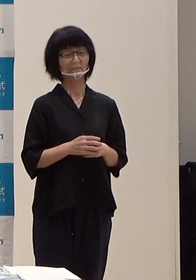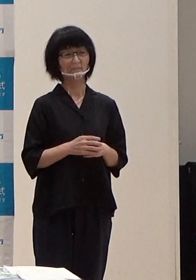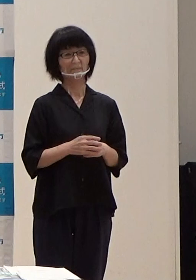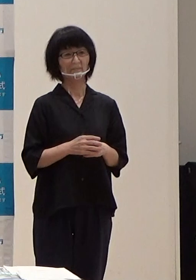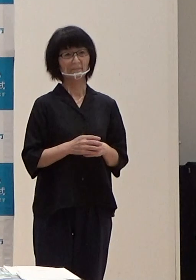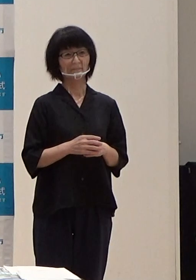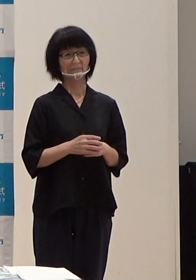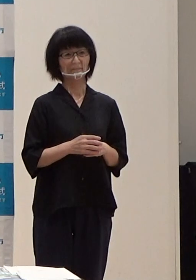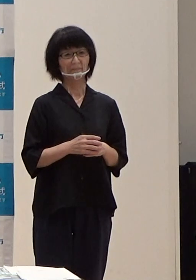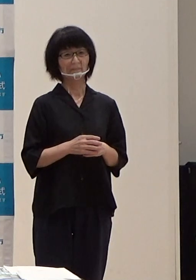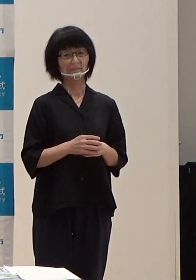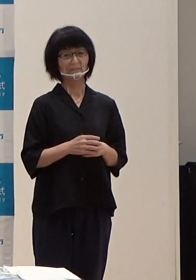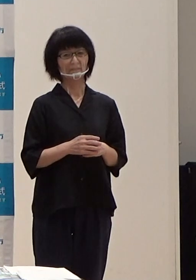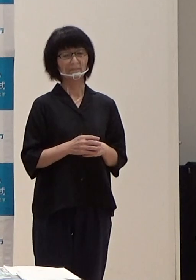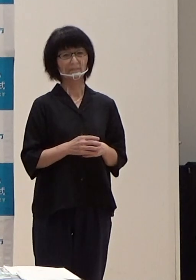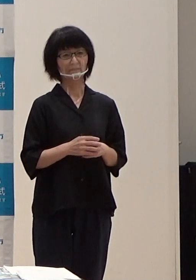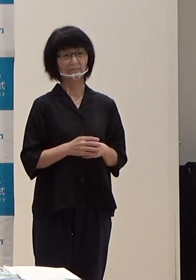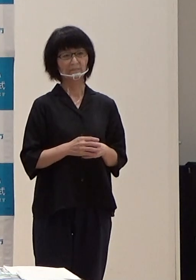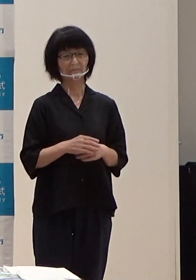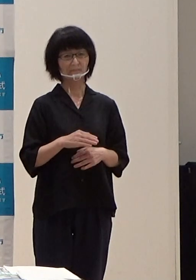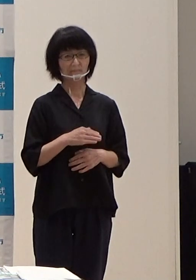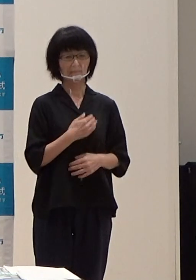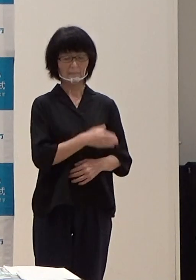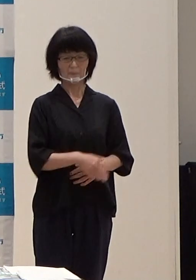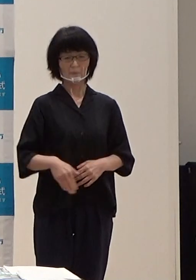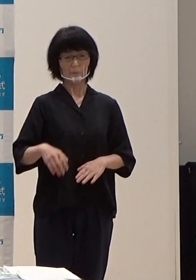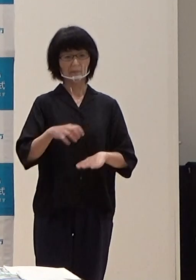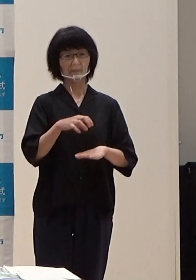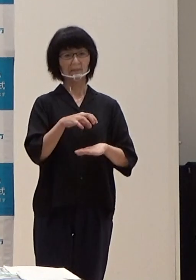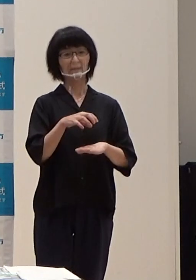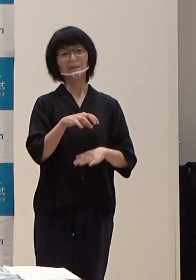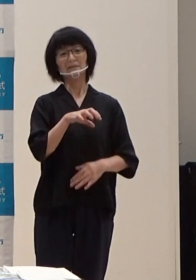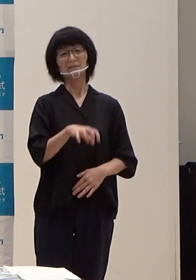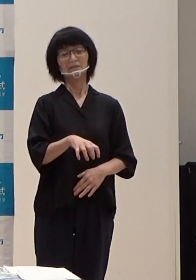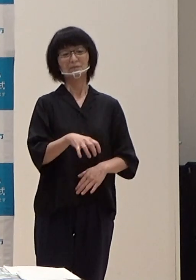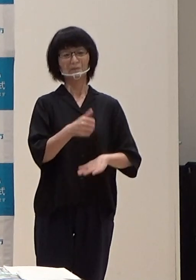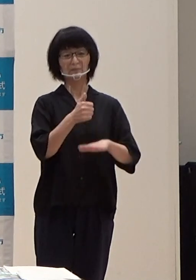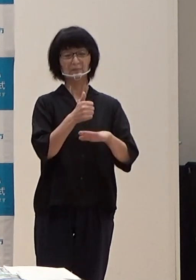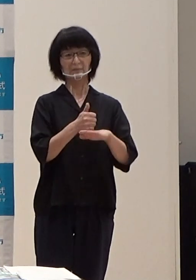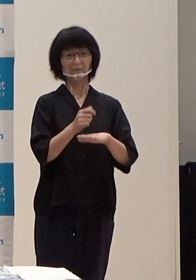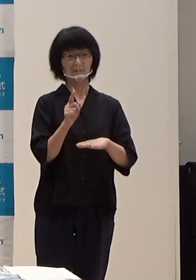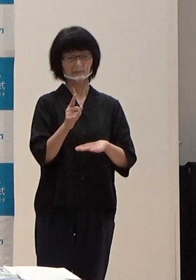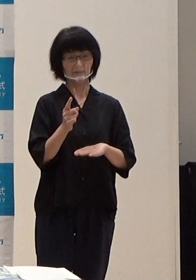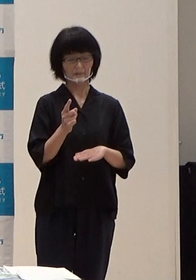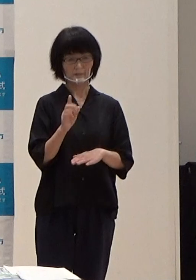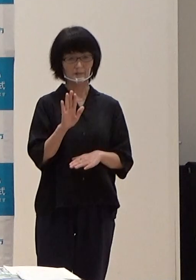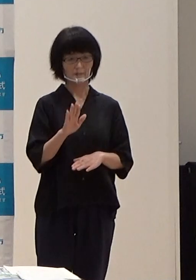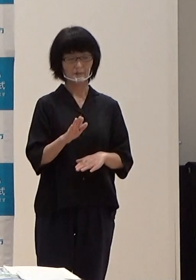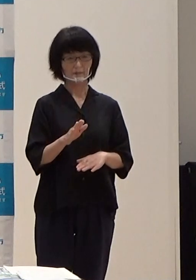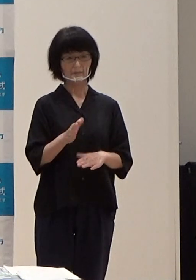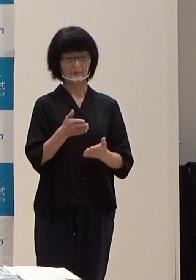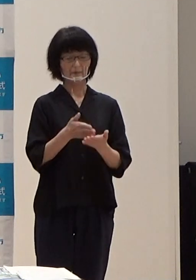所所長次長から3時からコメントしてください。